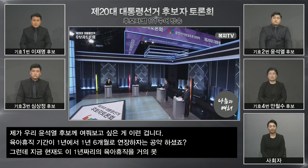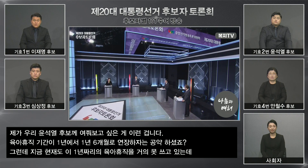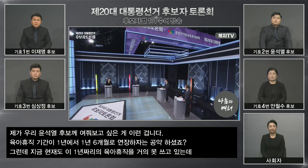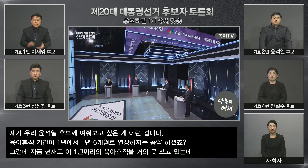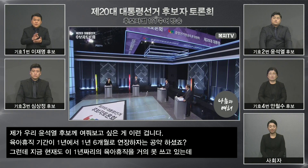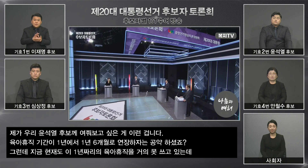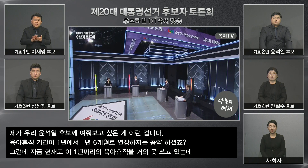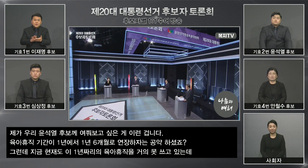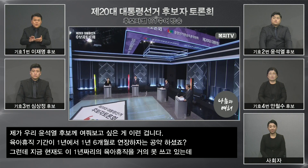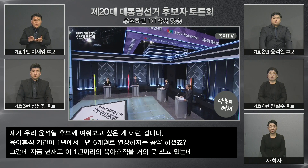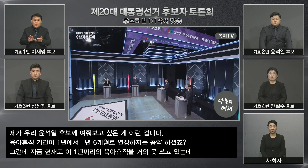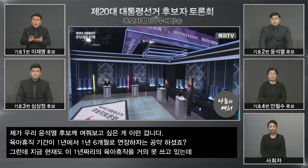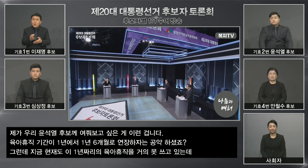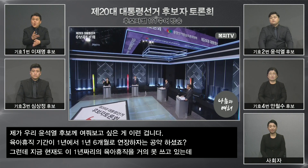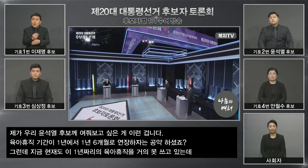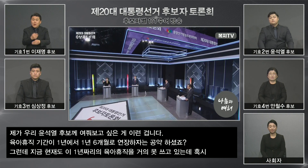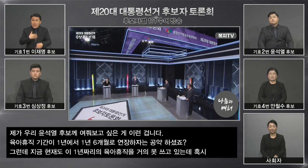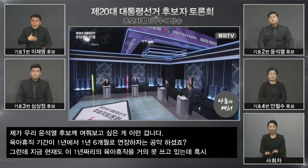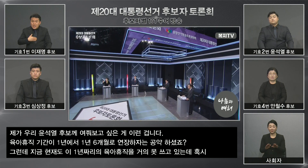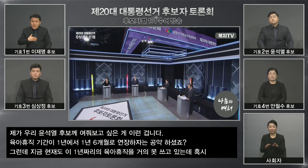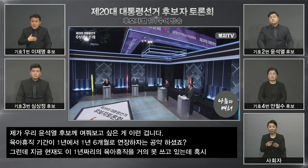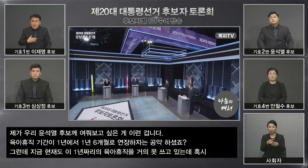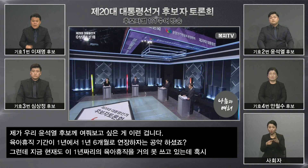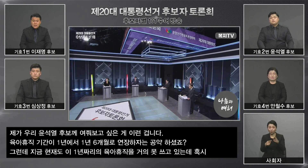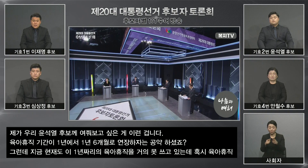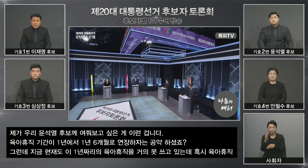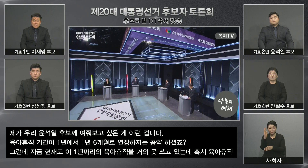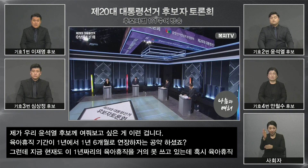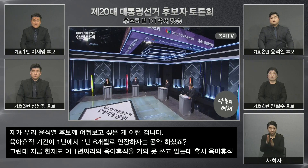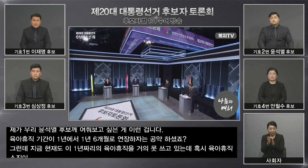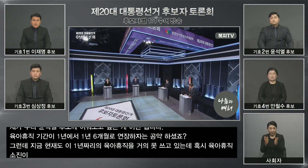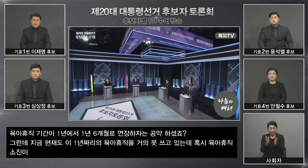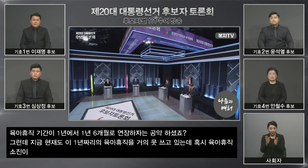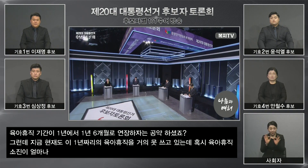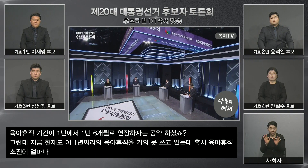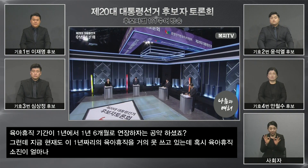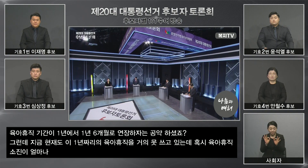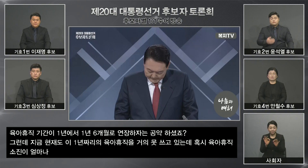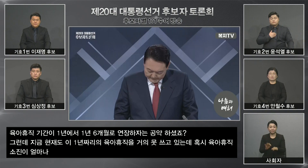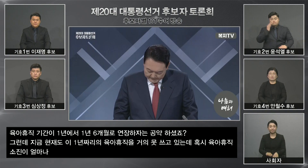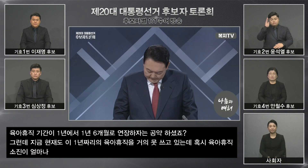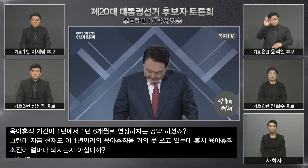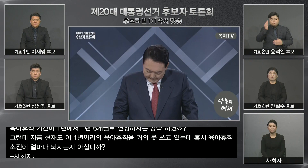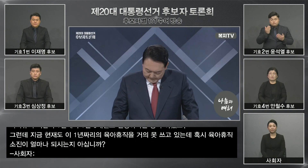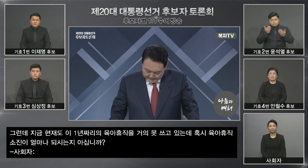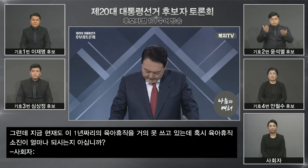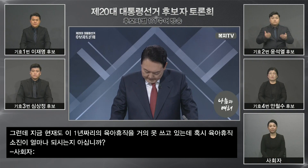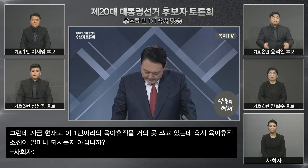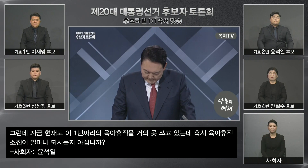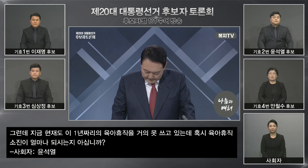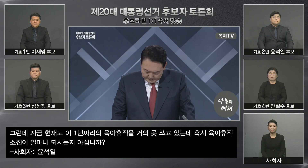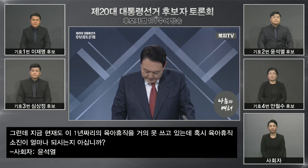네. 윤석열 후보 발언하시겠습니까? 제가 얘기를 좀 하겠습니다.